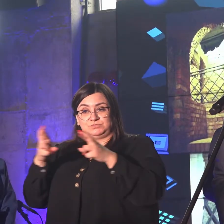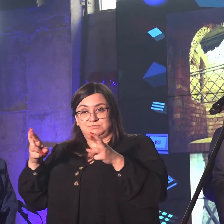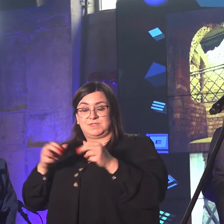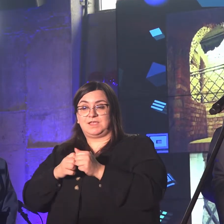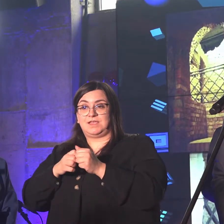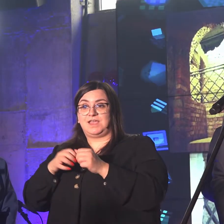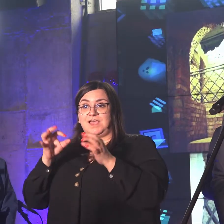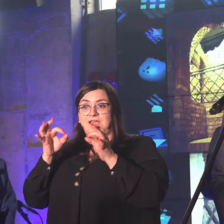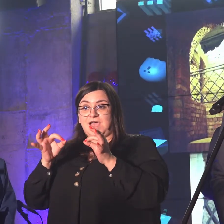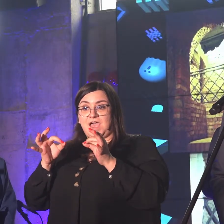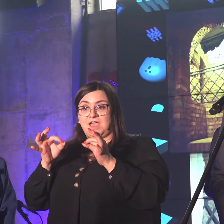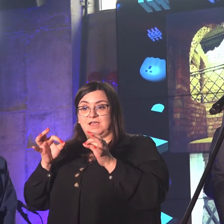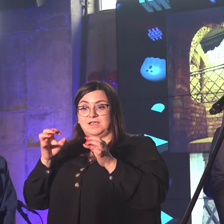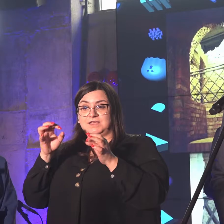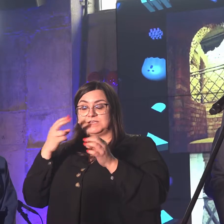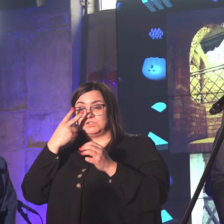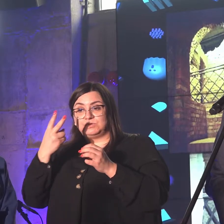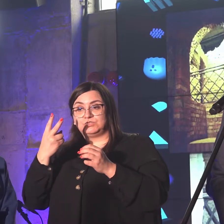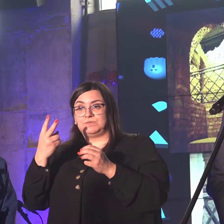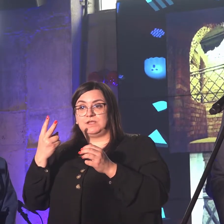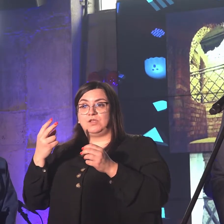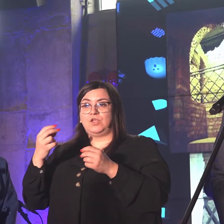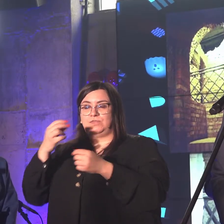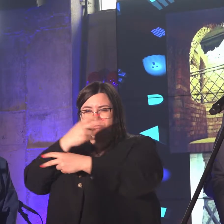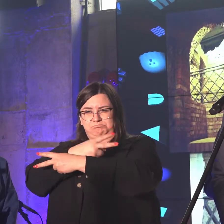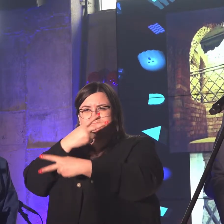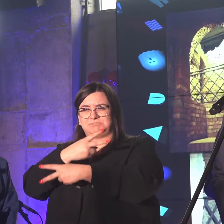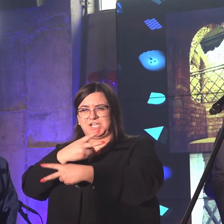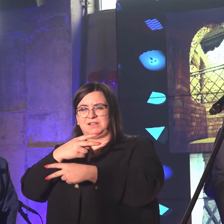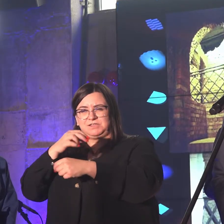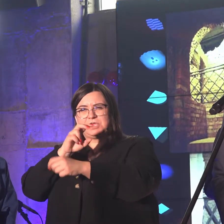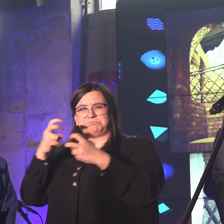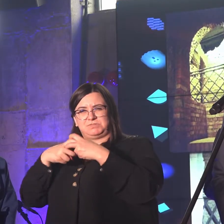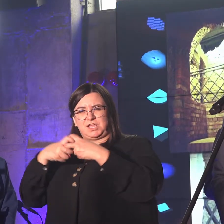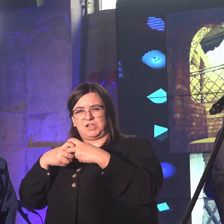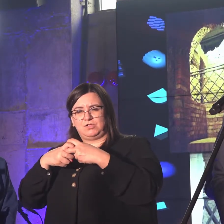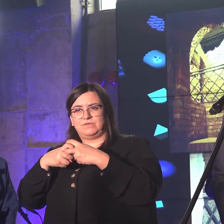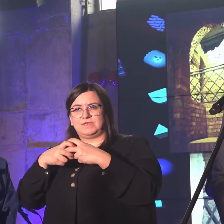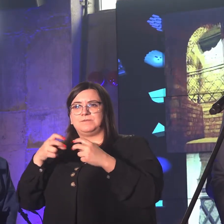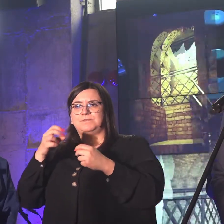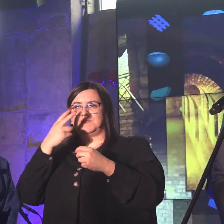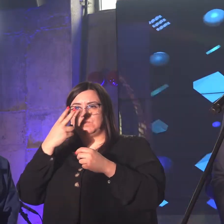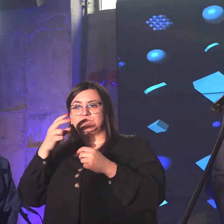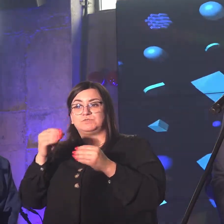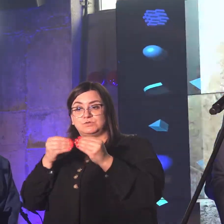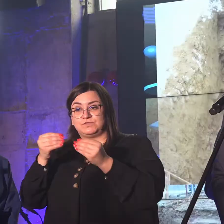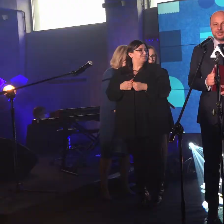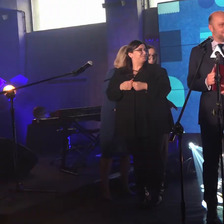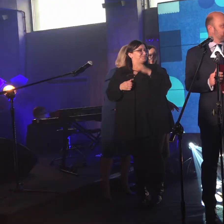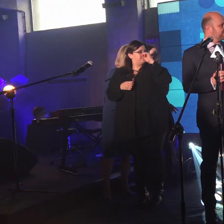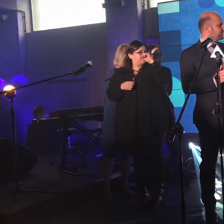wizycie multimedialnej w przeszłość, że tak było od zawsze, od początków istnienia naszego